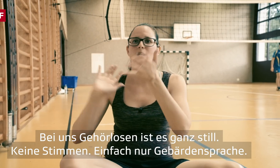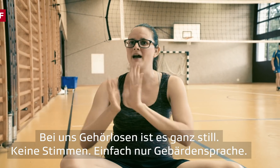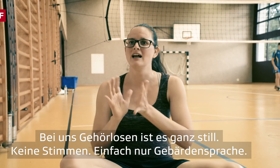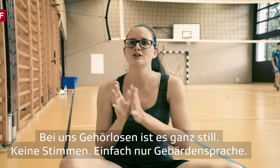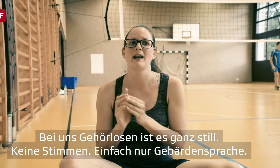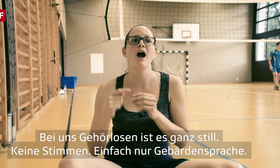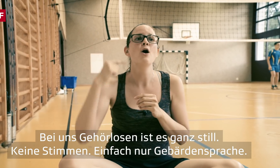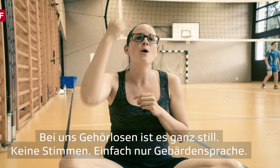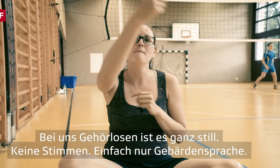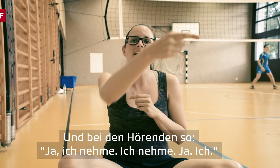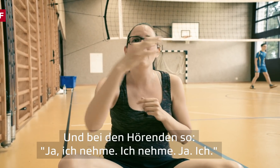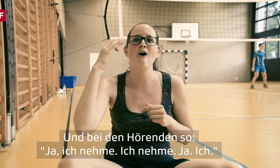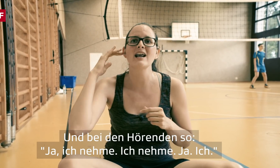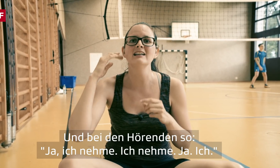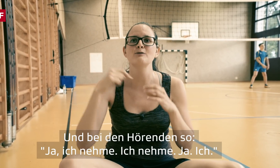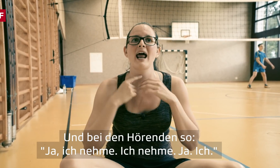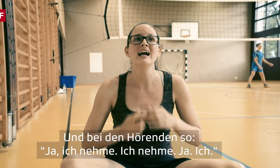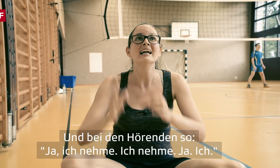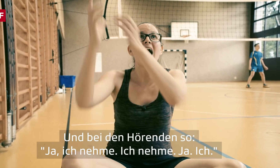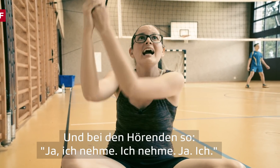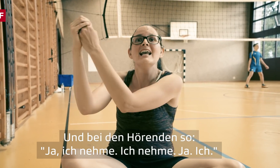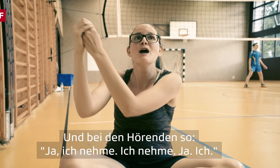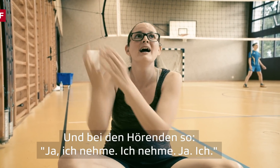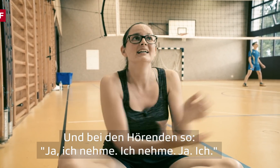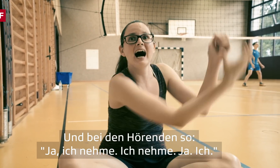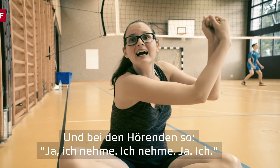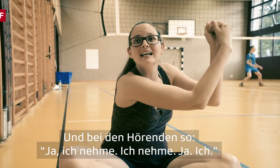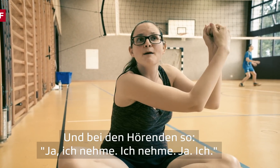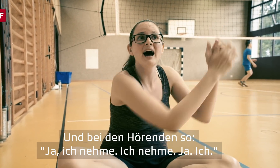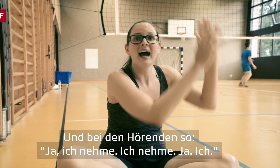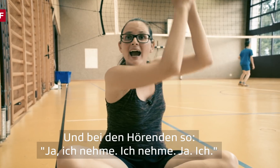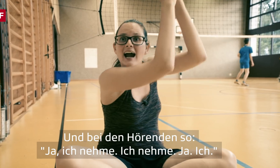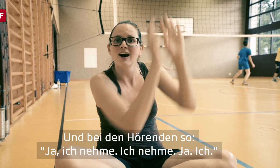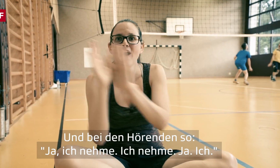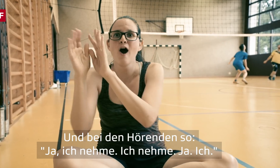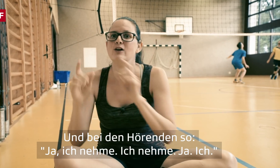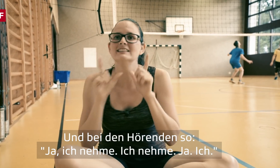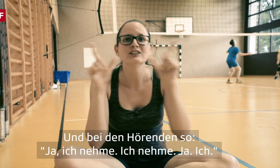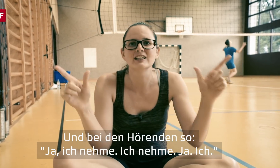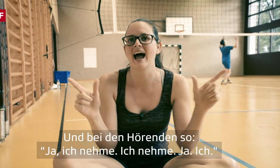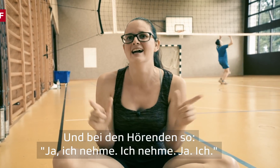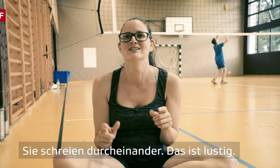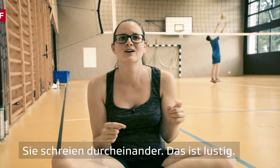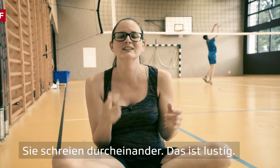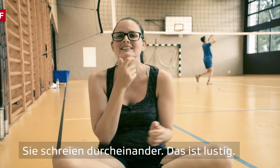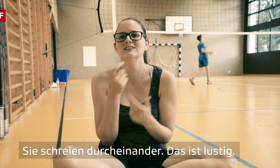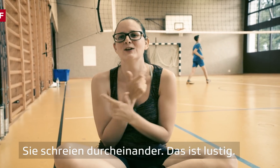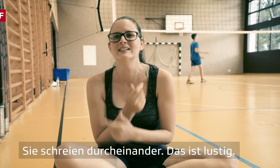Gebärdensprache. Und bei den Hörenden sprechen, ja, ich nehme, ich. Und ich reite und